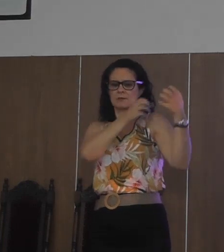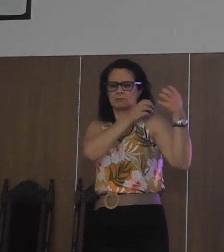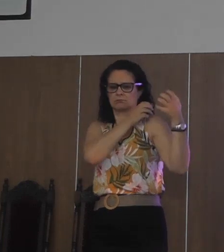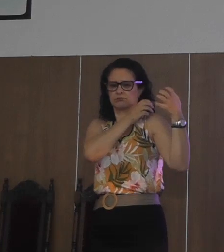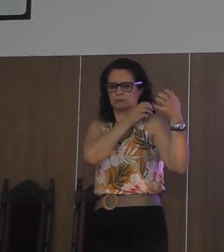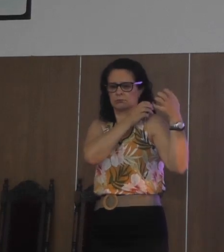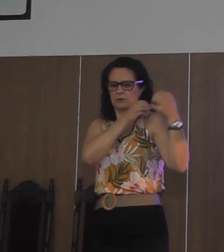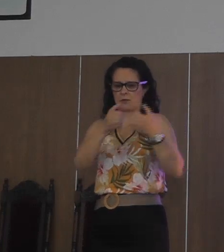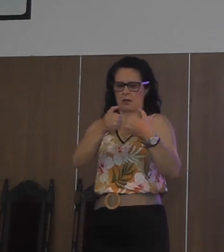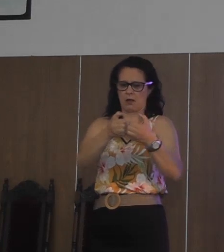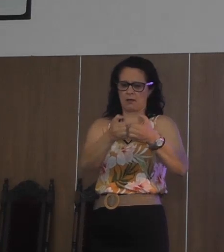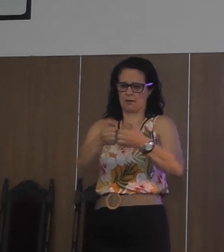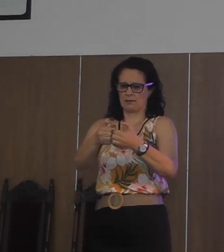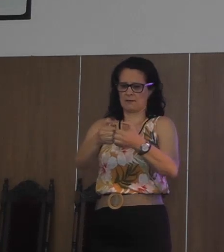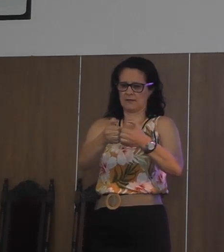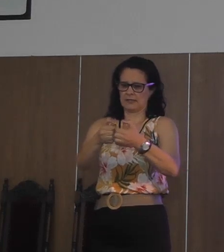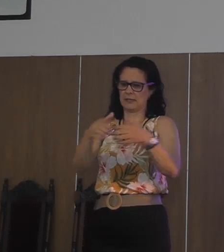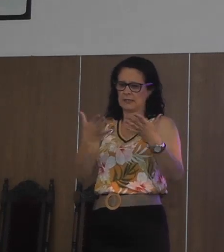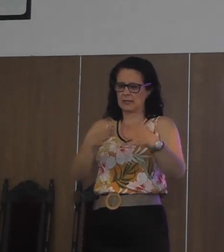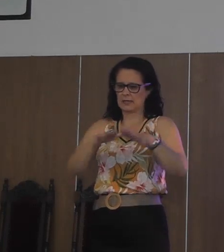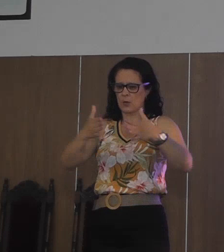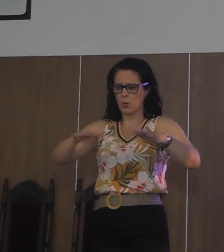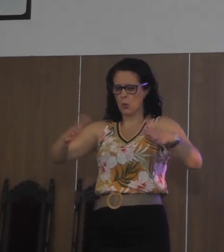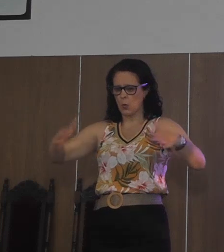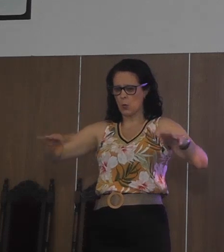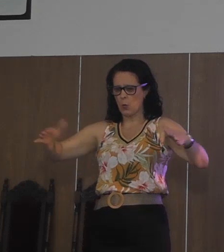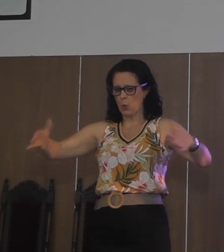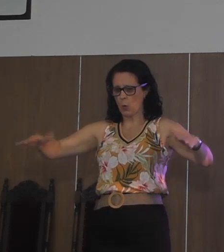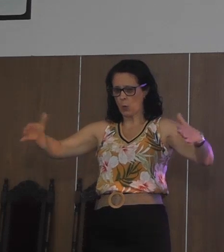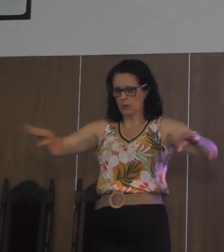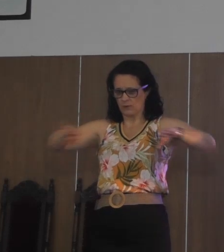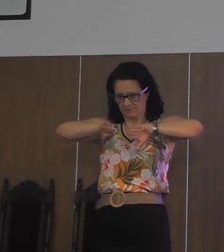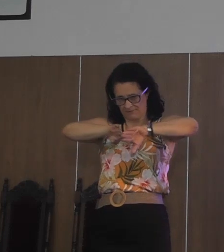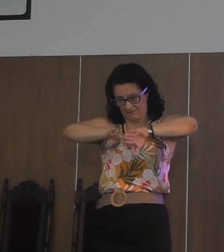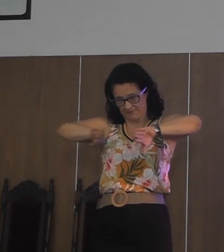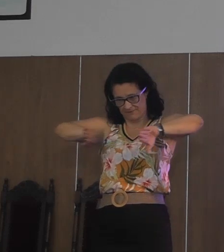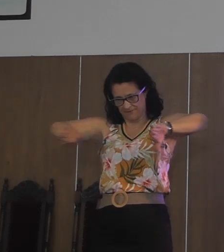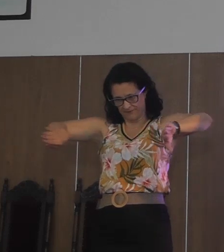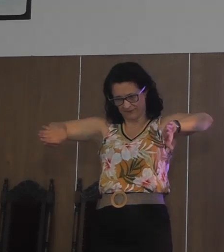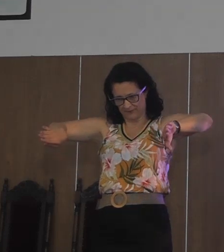cortado, é fendido, aquele povo passa em seco.